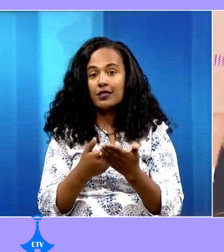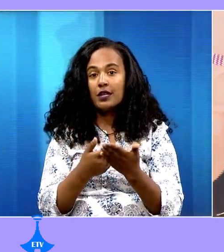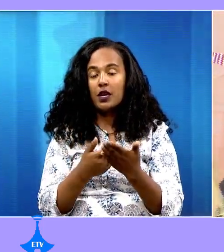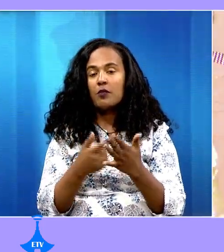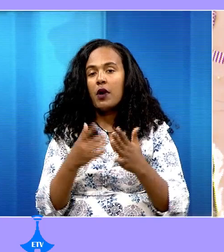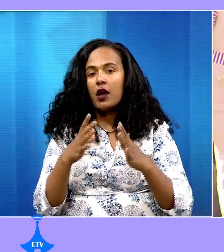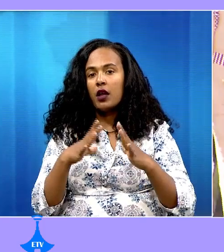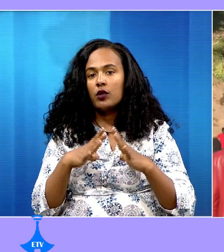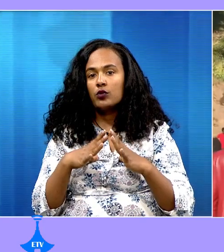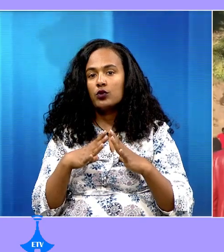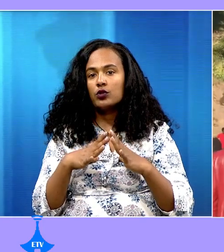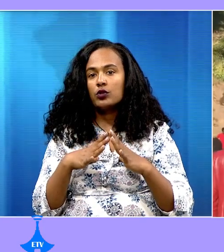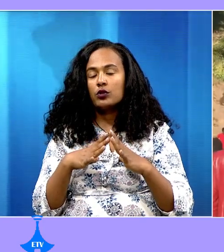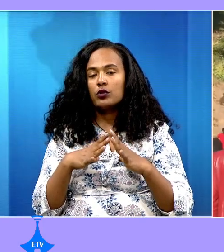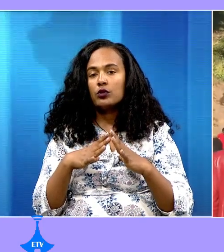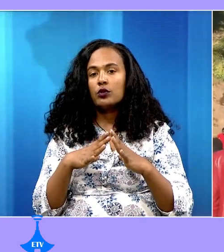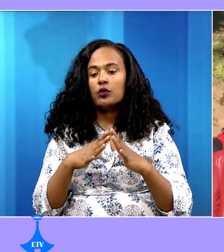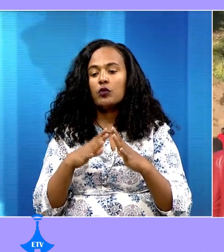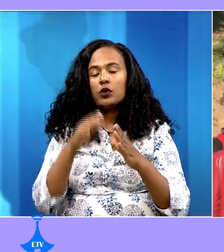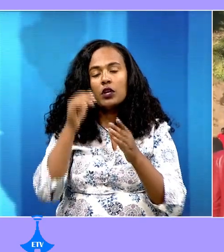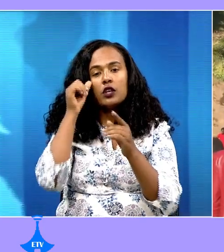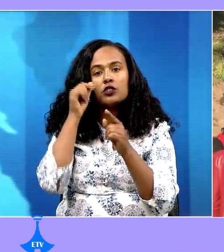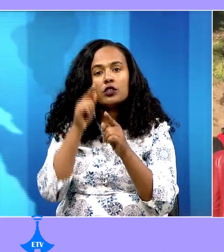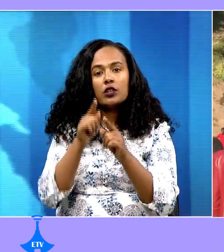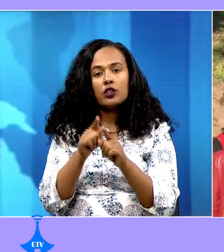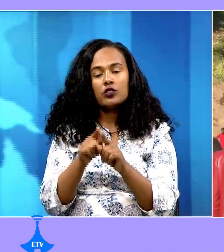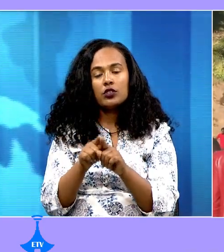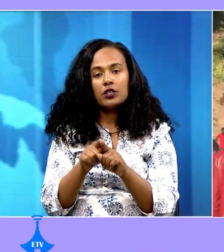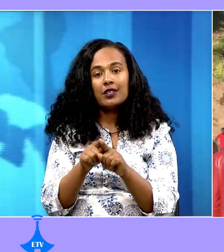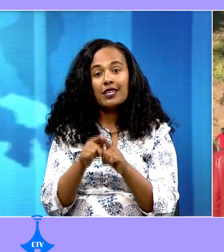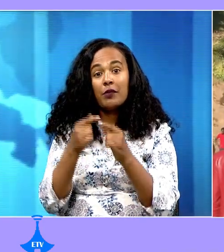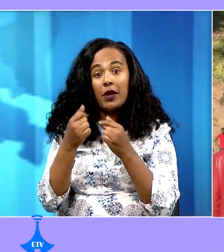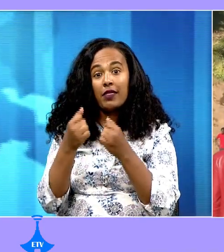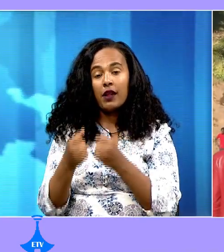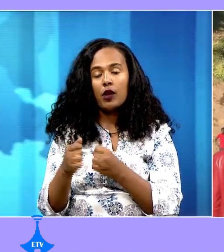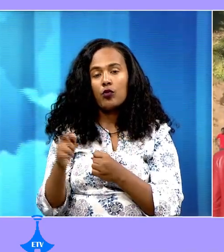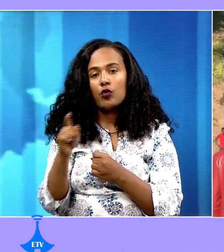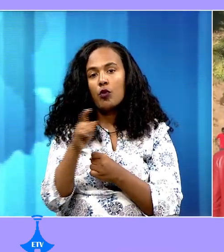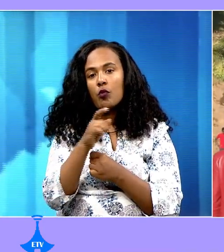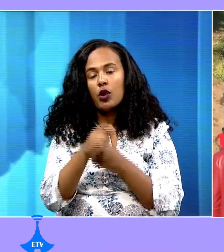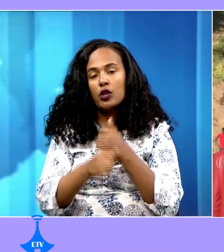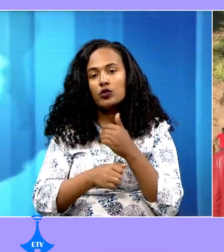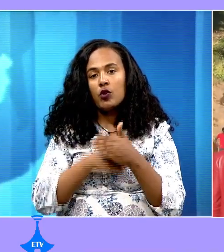በዓላቶች መቀራረባችንን ወዳጅነታችንን የሚያጠነክሩ ከመሆናቸው አልፎ